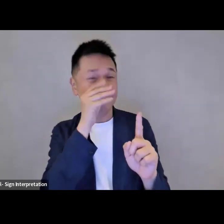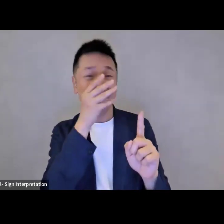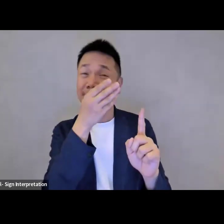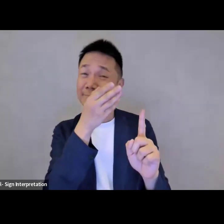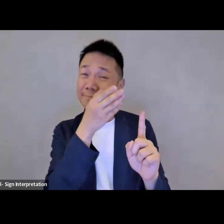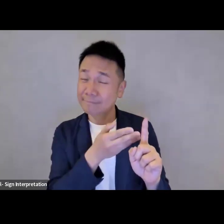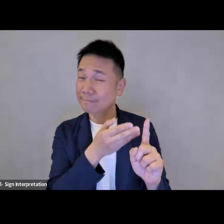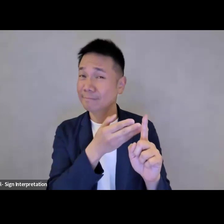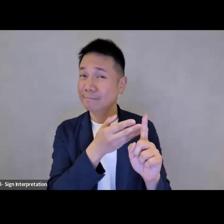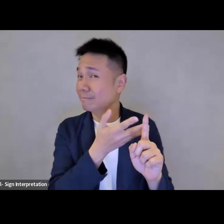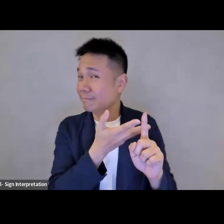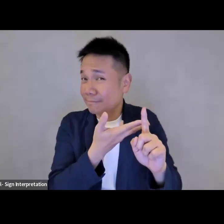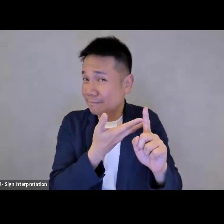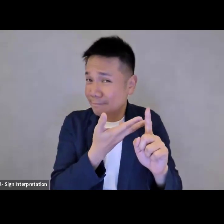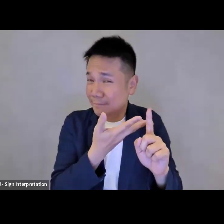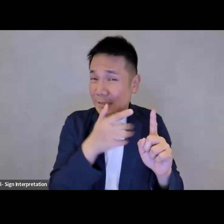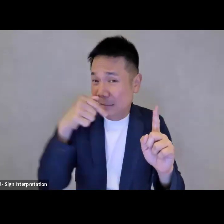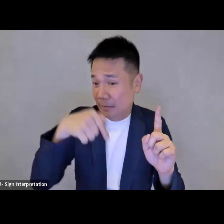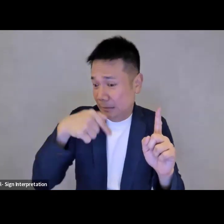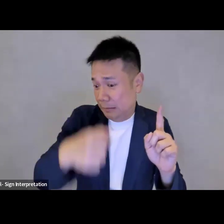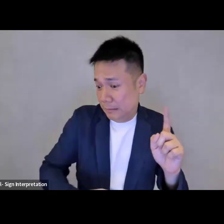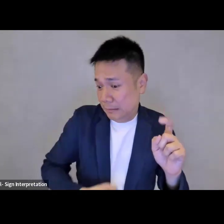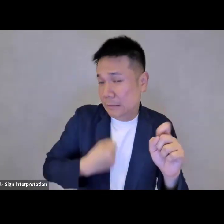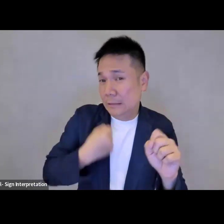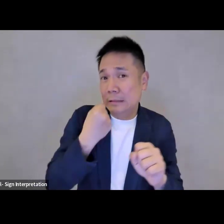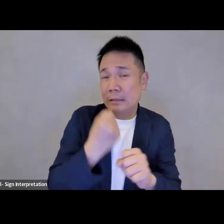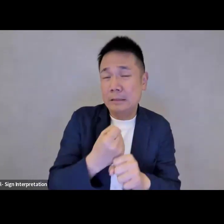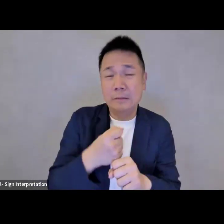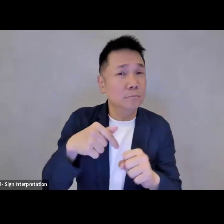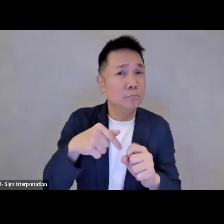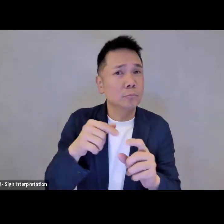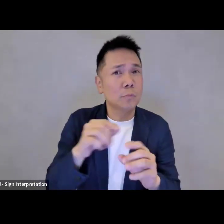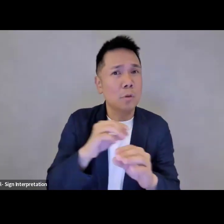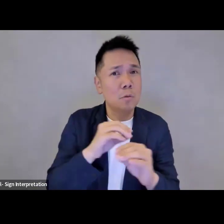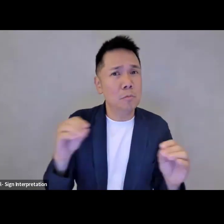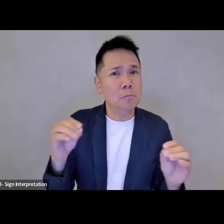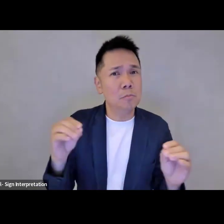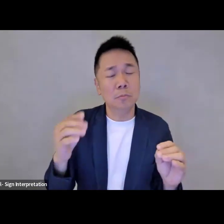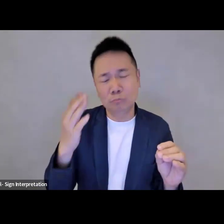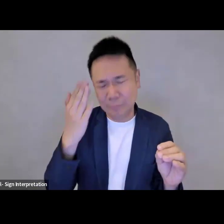其中一个我学习到，从他身上学习到的是，